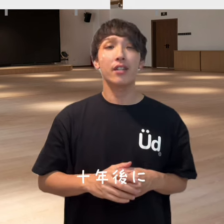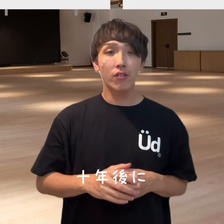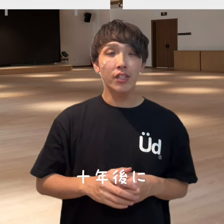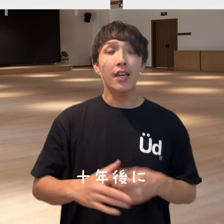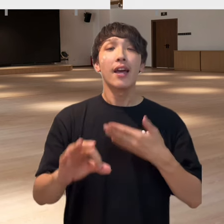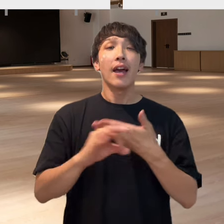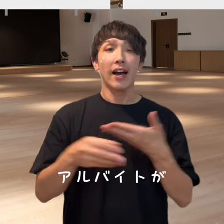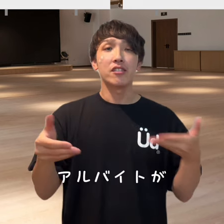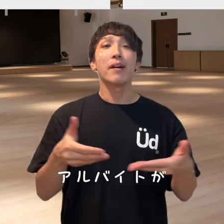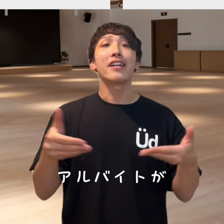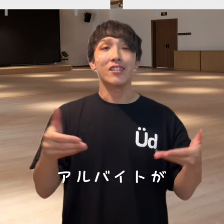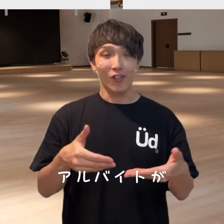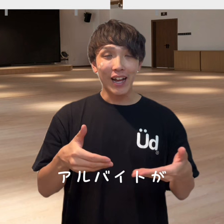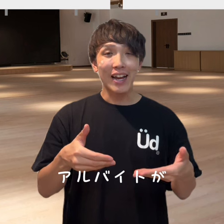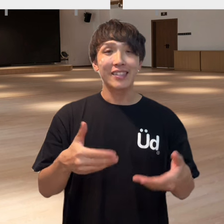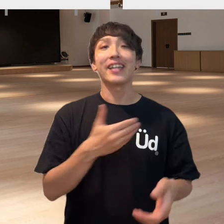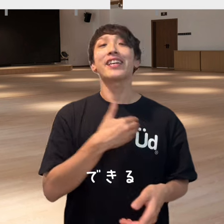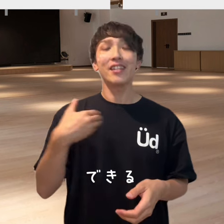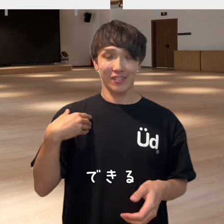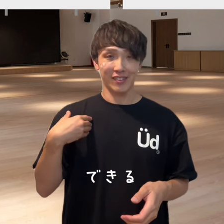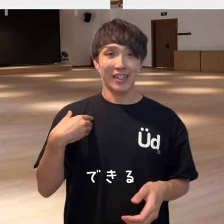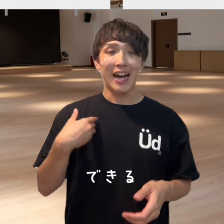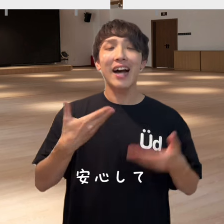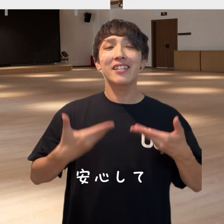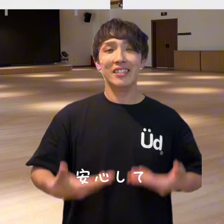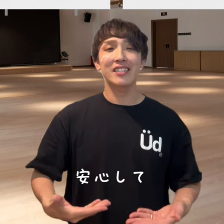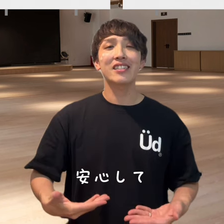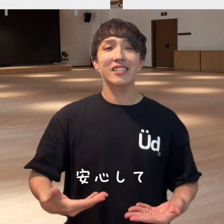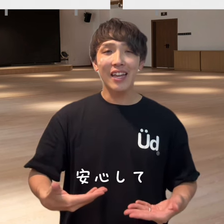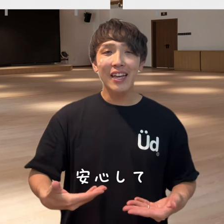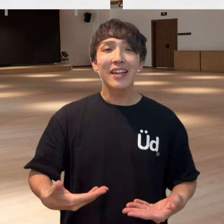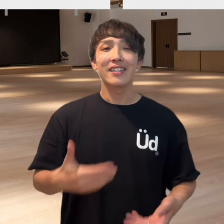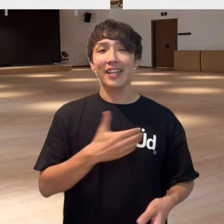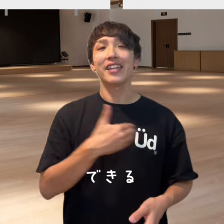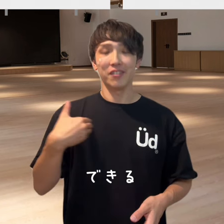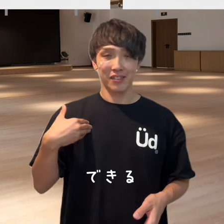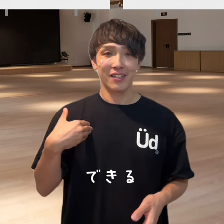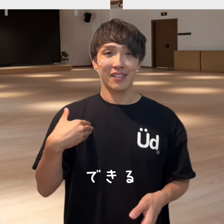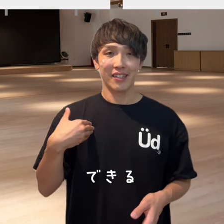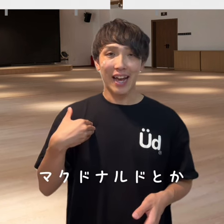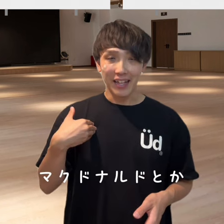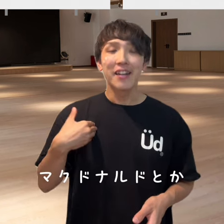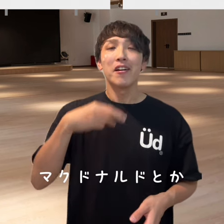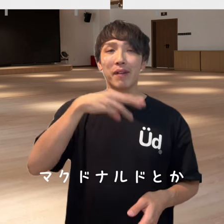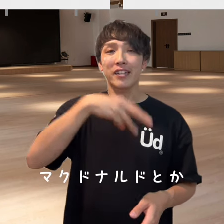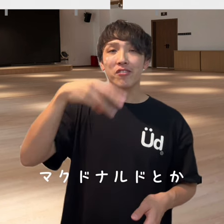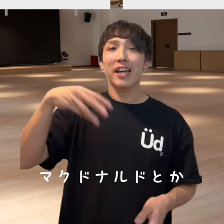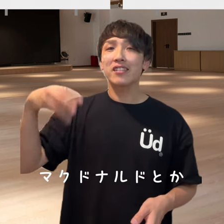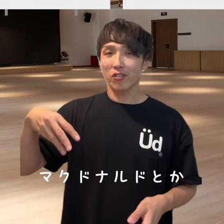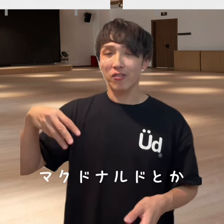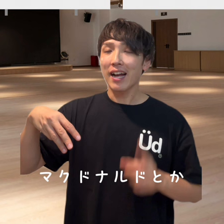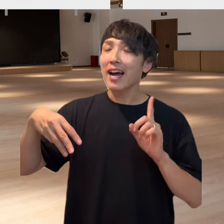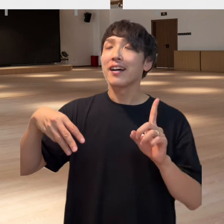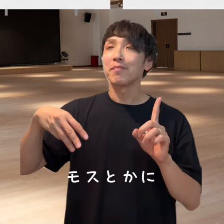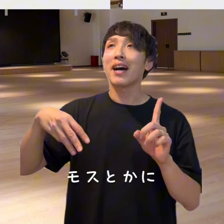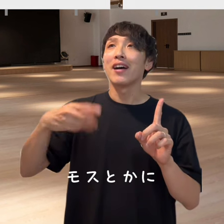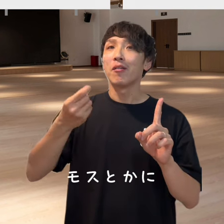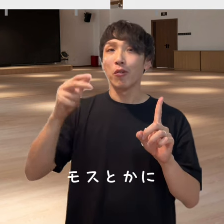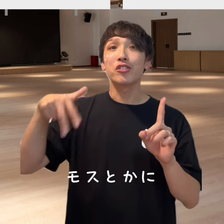10年後にアルバイトができる、安心してできる、はい、マクドナルドとか、まあモスと